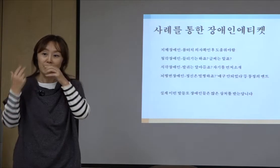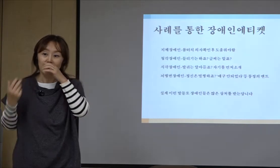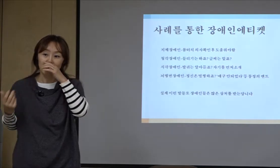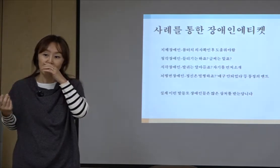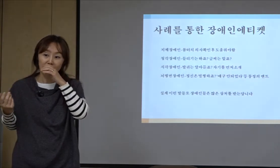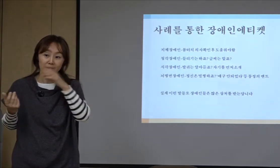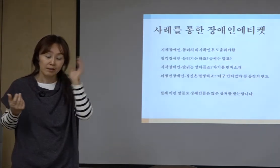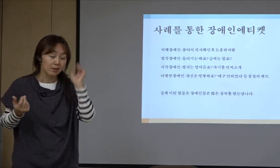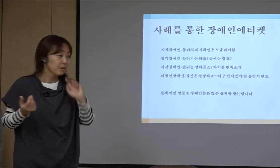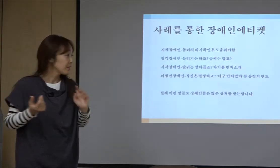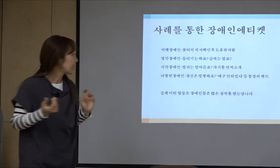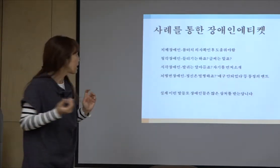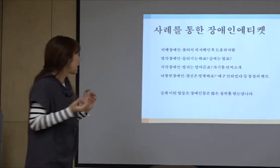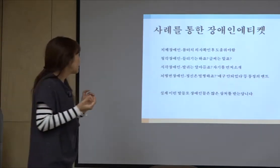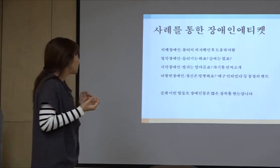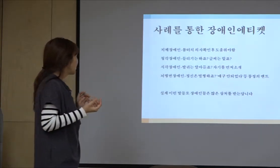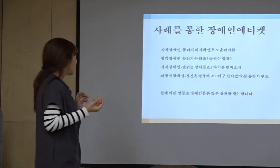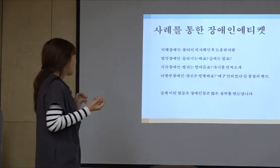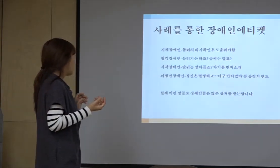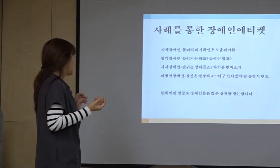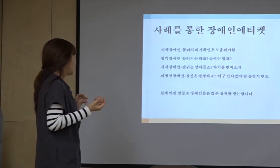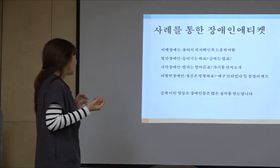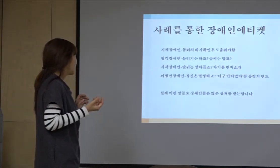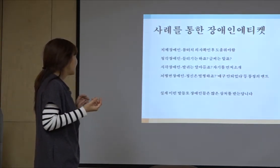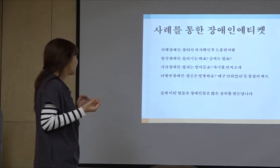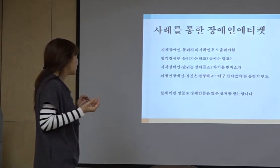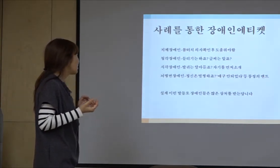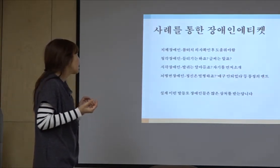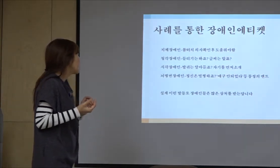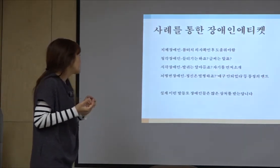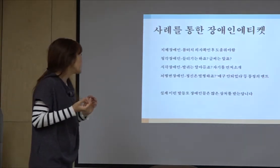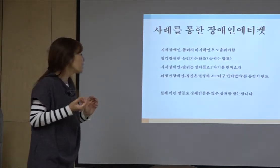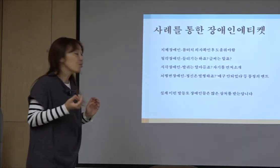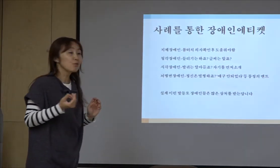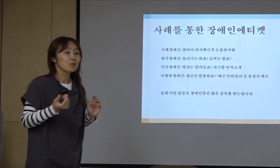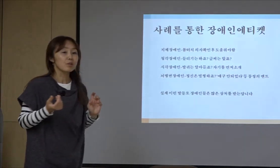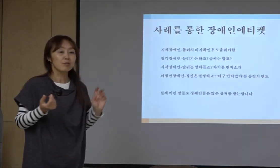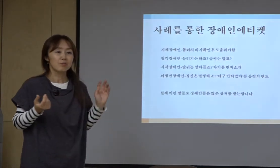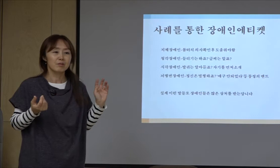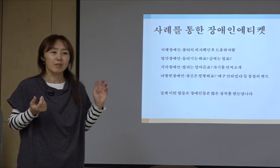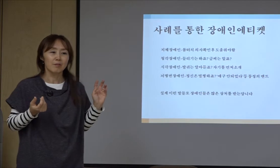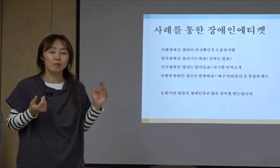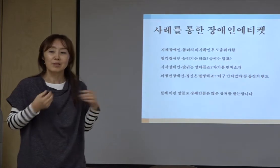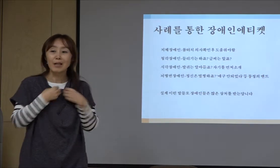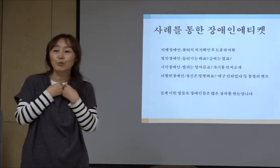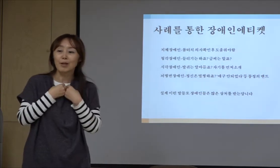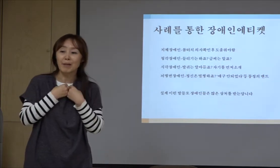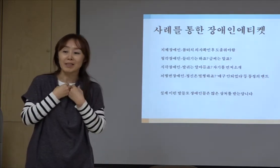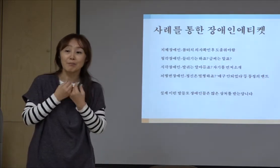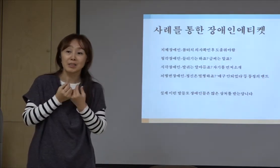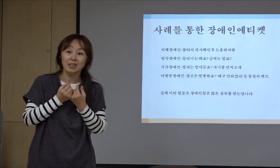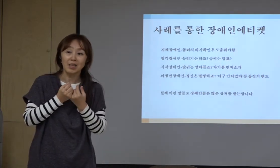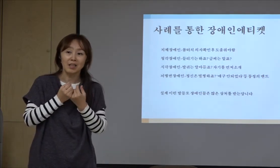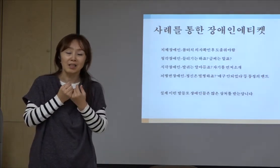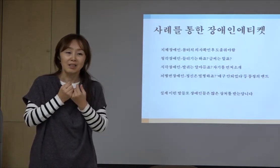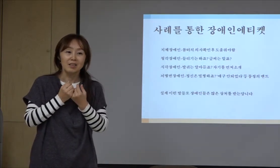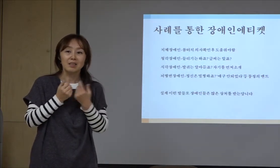정신 장애가 아닌 분들이 되게 많아요. 그래서 실제로 이런 이제 우리 사소한 말 한마디에 되게